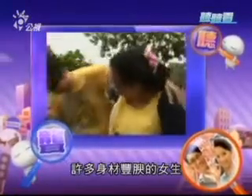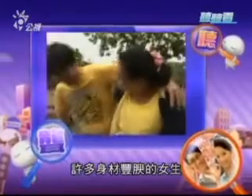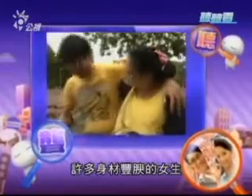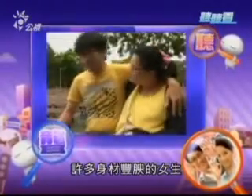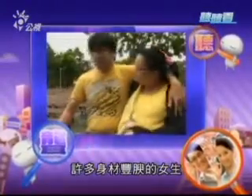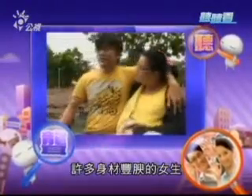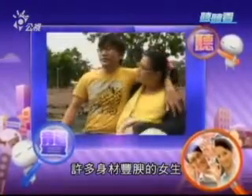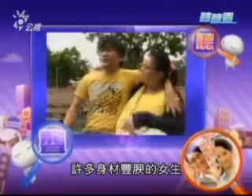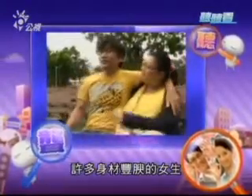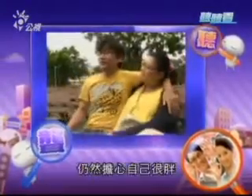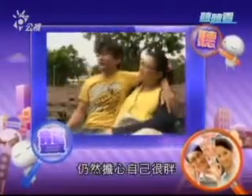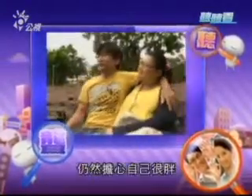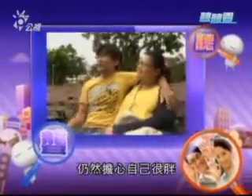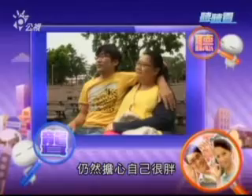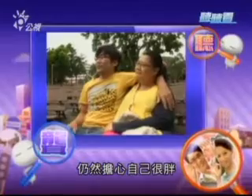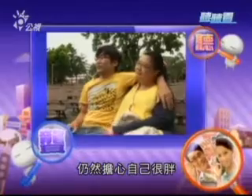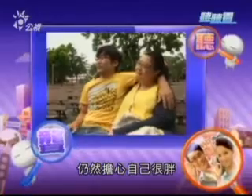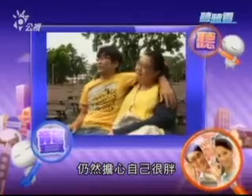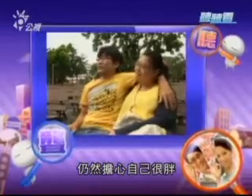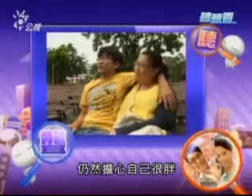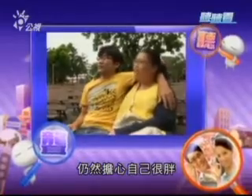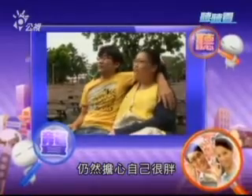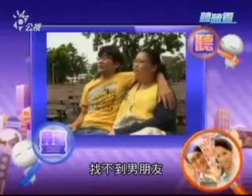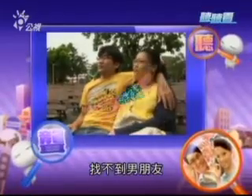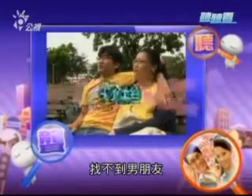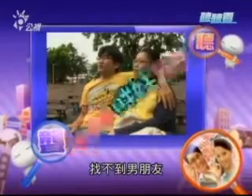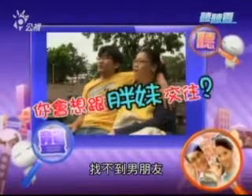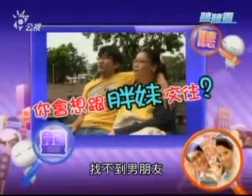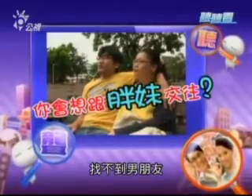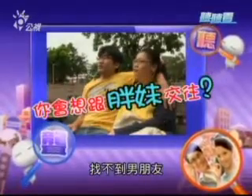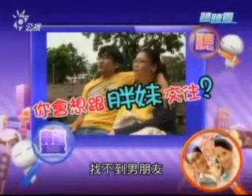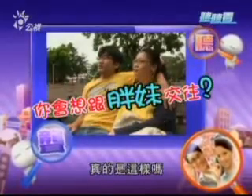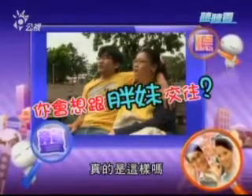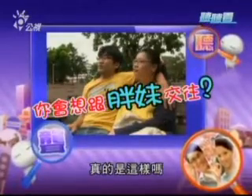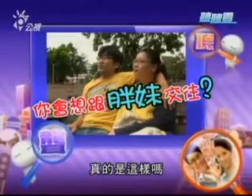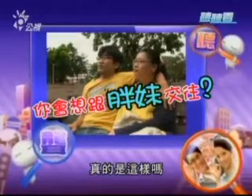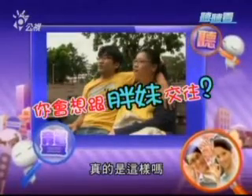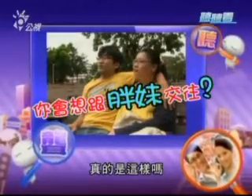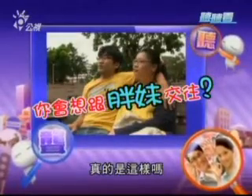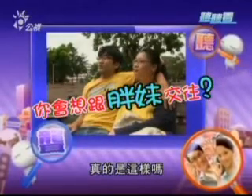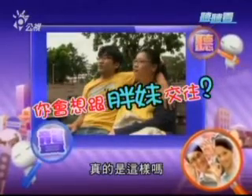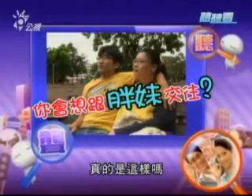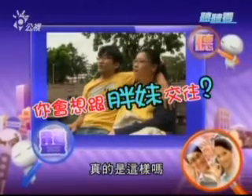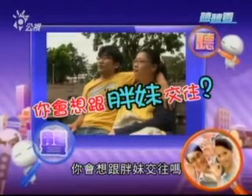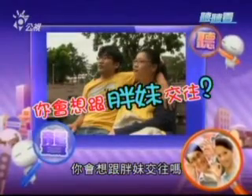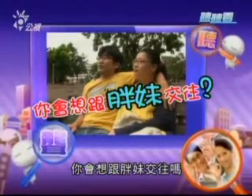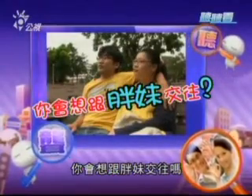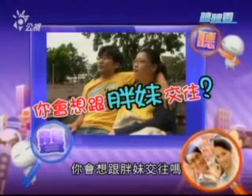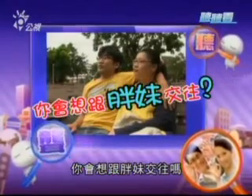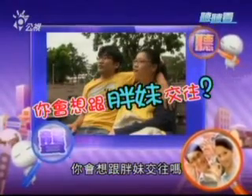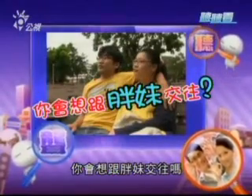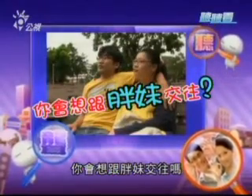材丰腴的女生仍然担心自己很胖，找不到男朋友，真的是这样吗？你会想跟胖妹交往